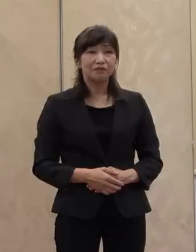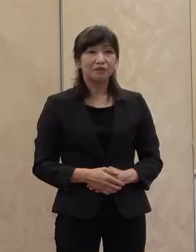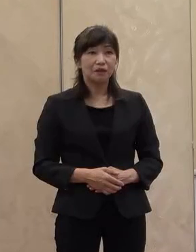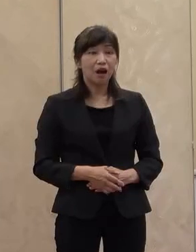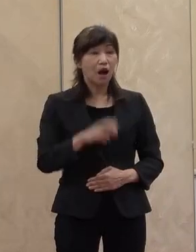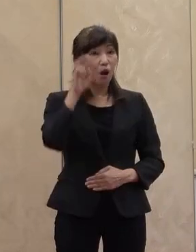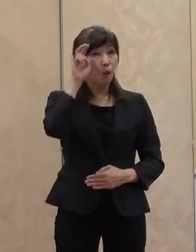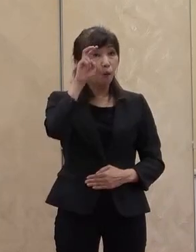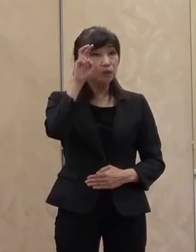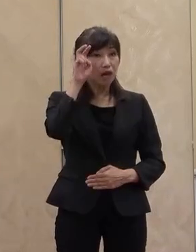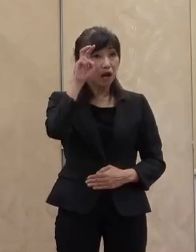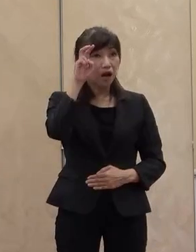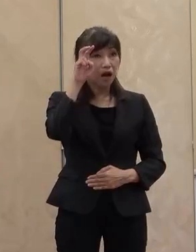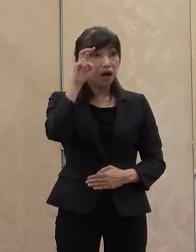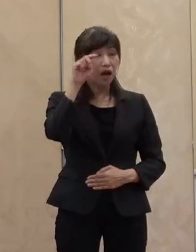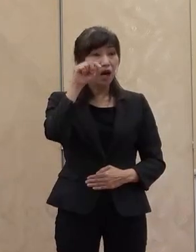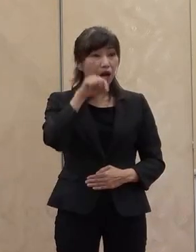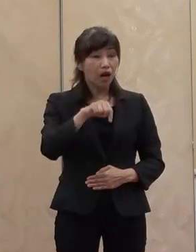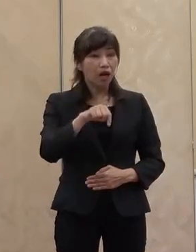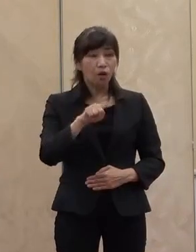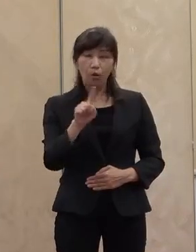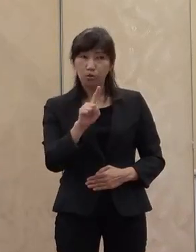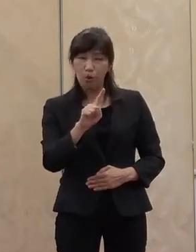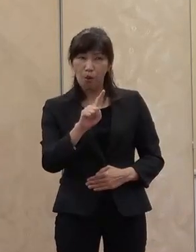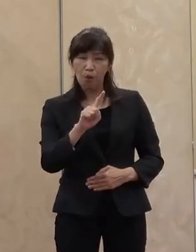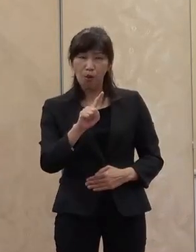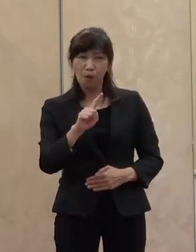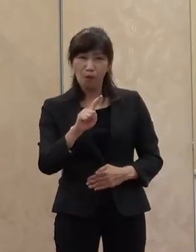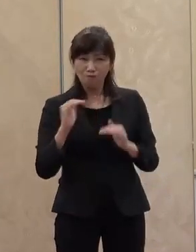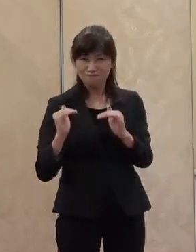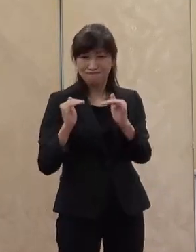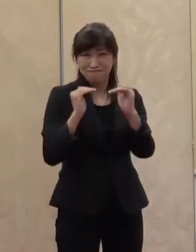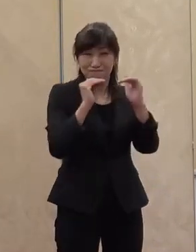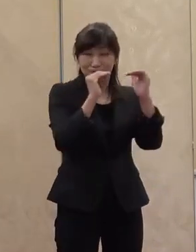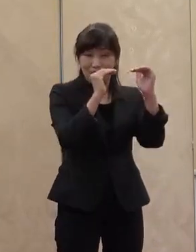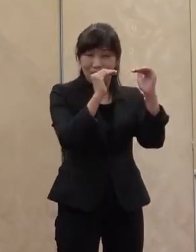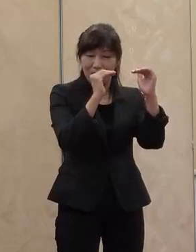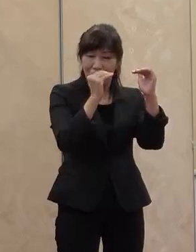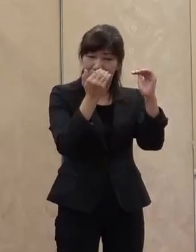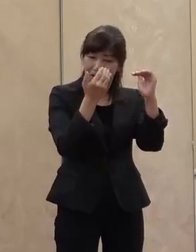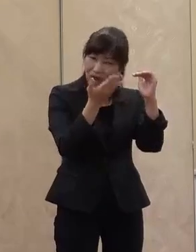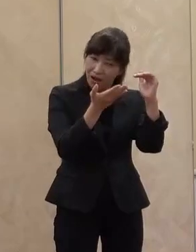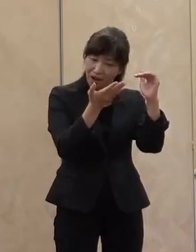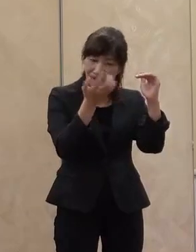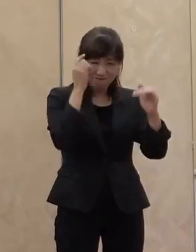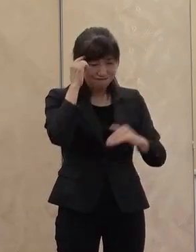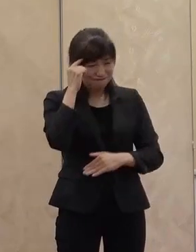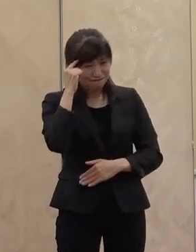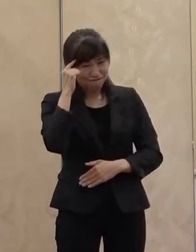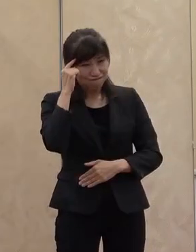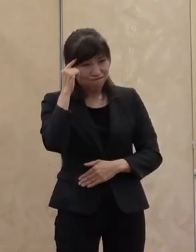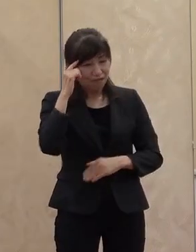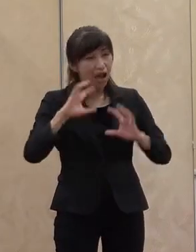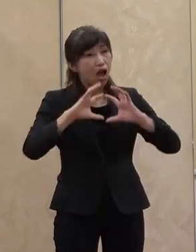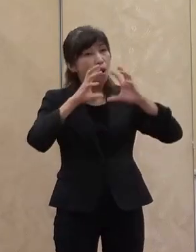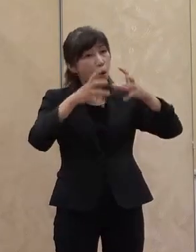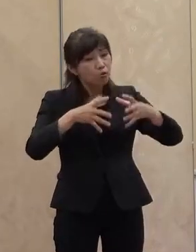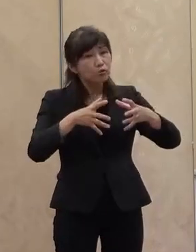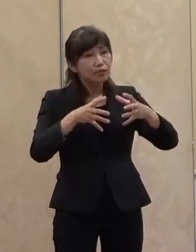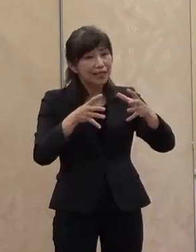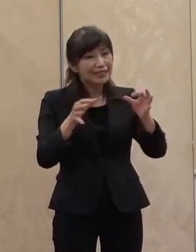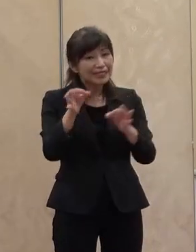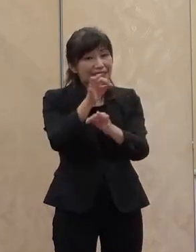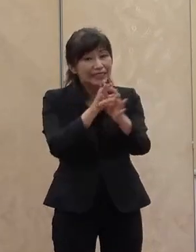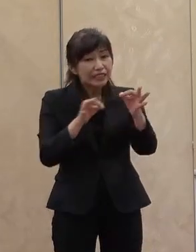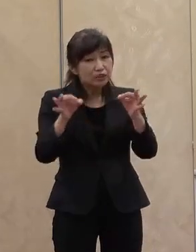大阪がこれからどう成長していくかっていうのを考えたときに、国際金融都市としての地位を確